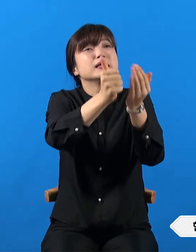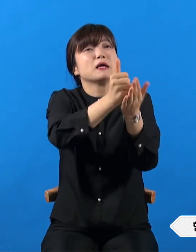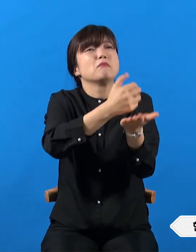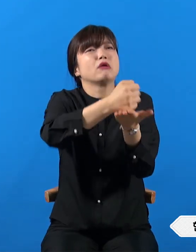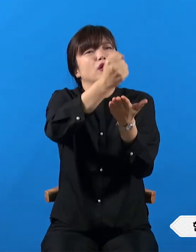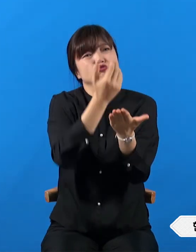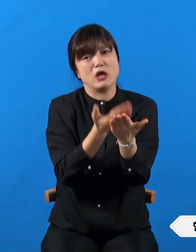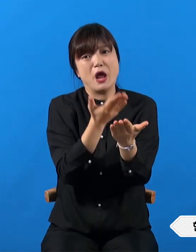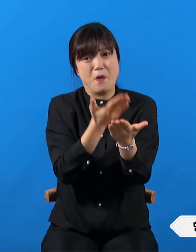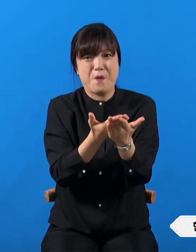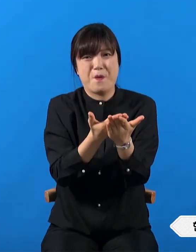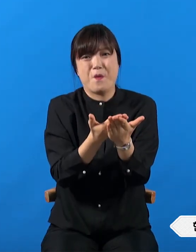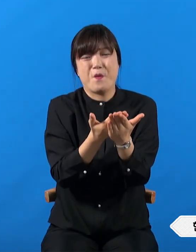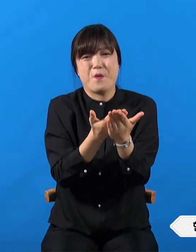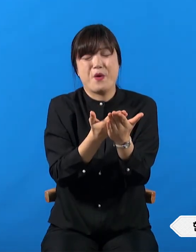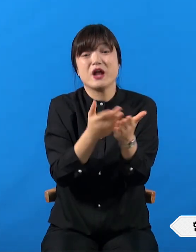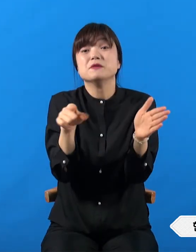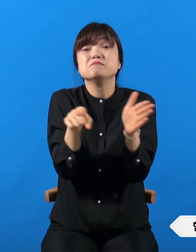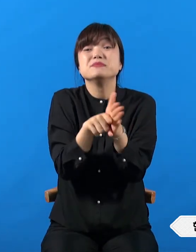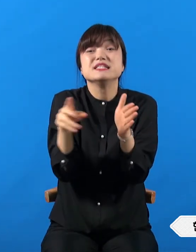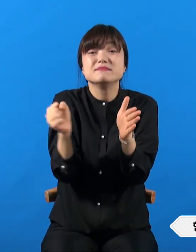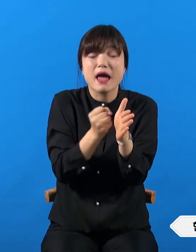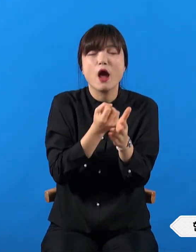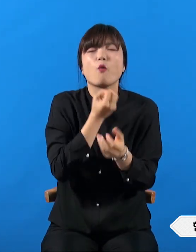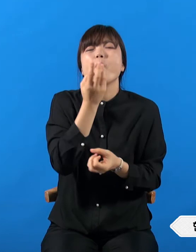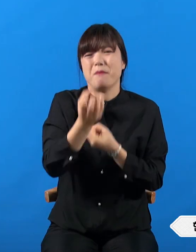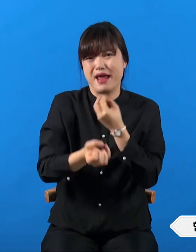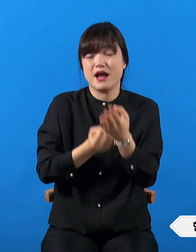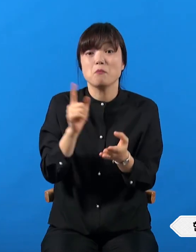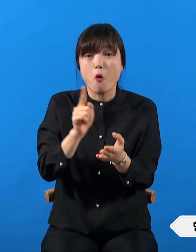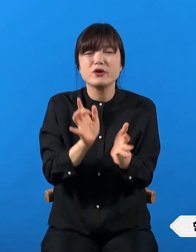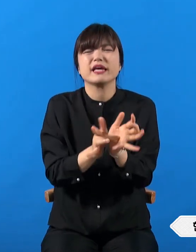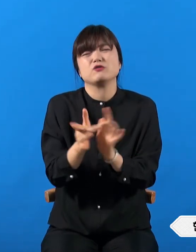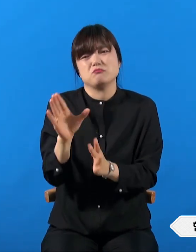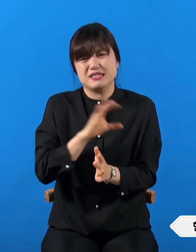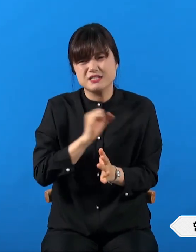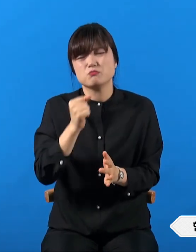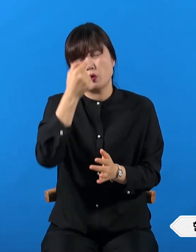하나님 받아주시옵소서 하는 믿음의 고백입니다.